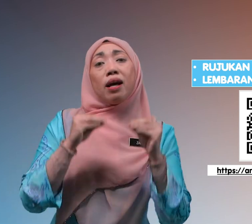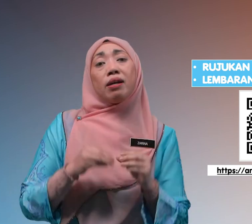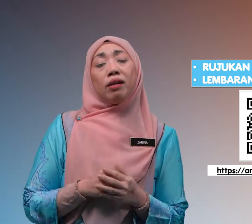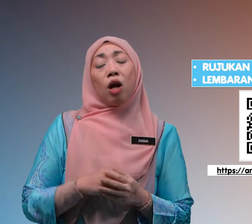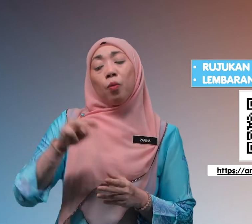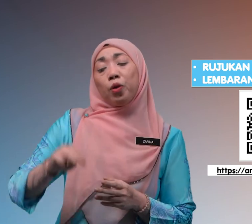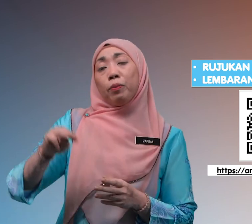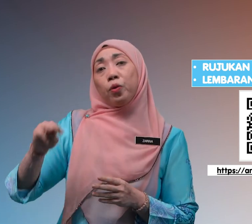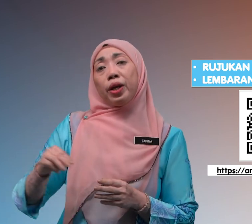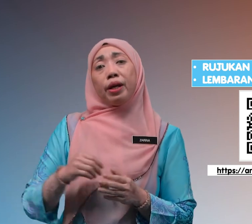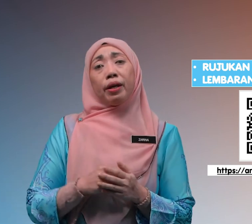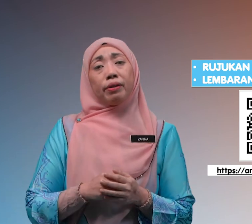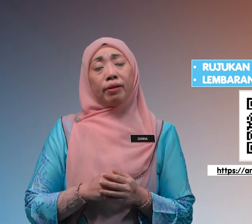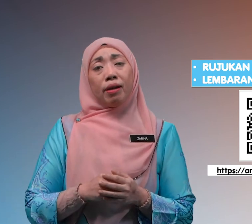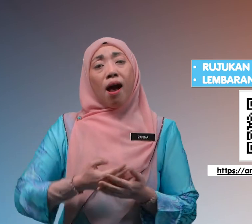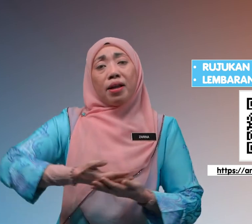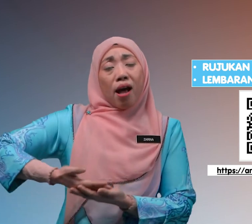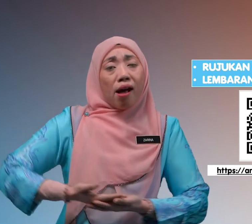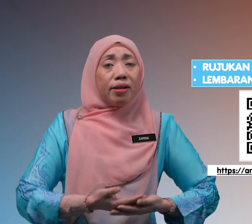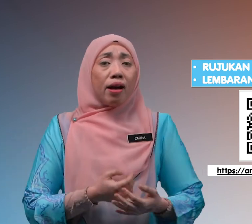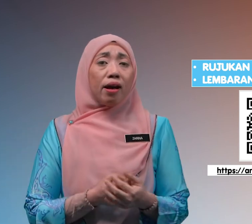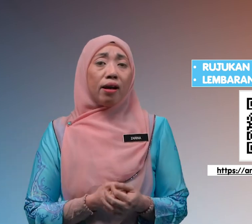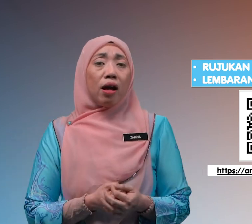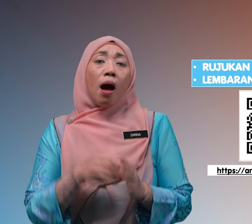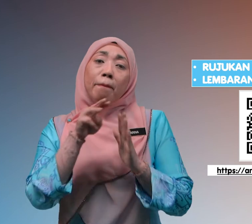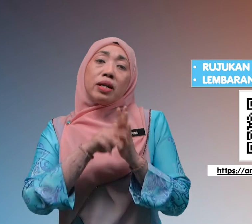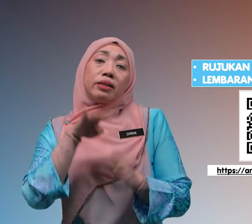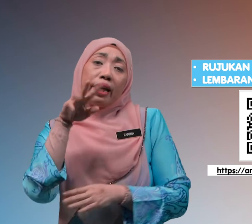mengajar murid-murid, anak-anak, mengeja,